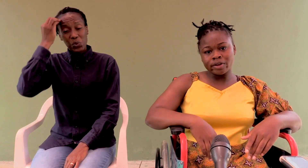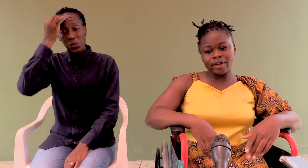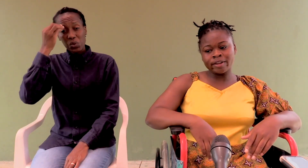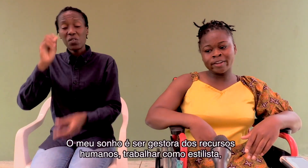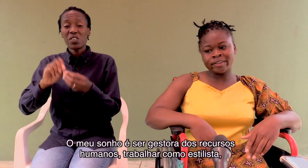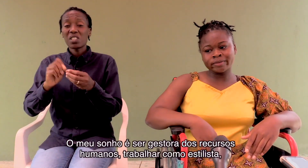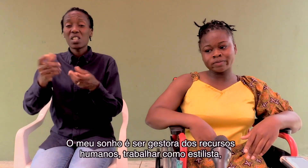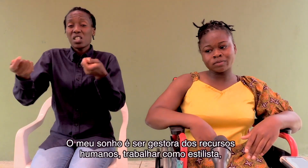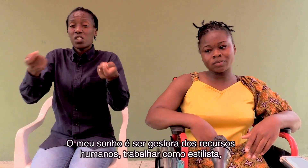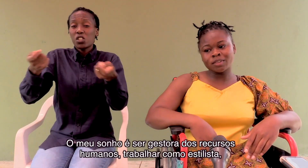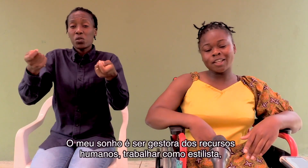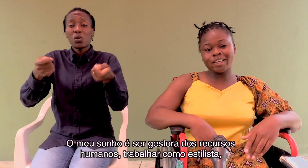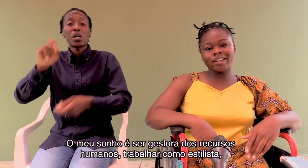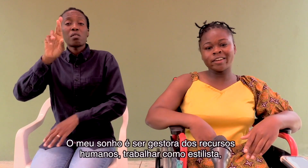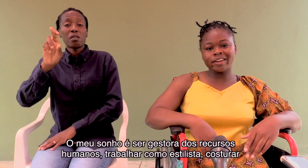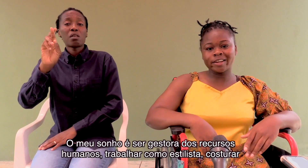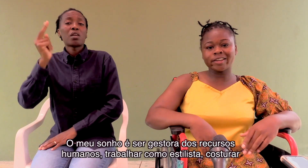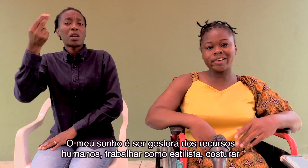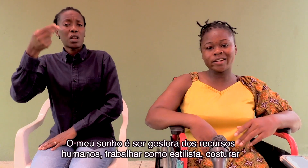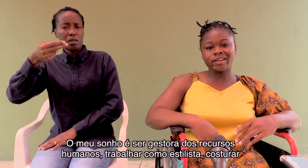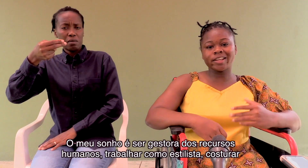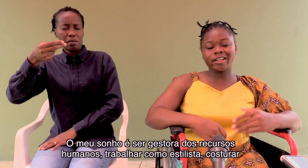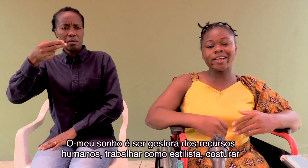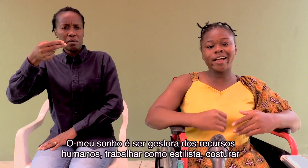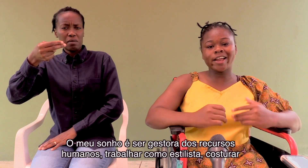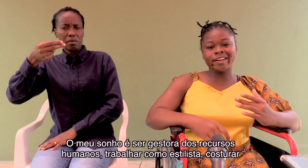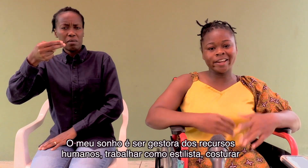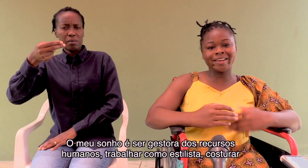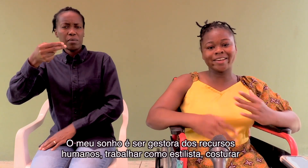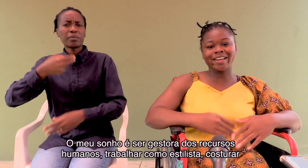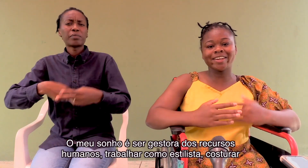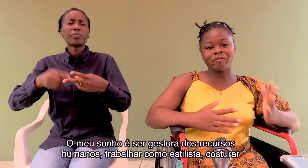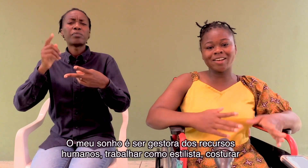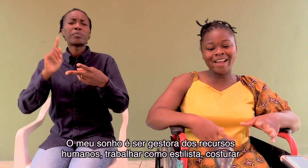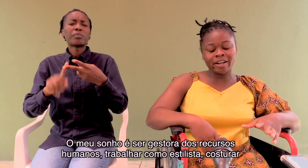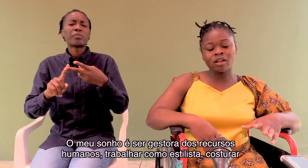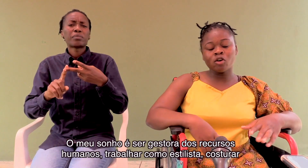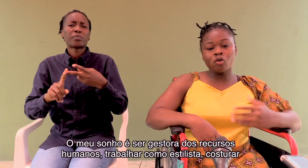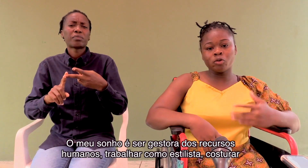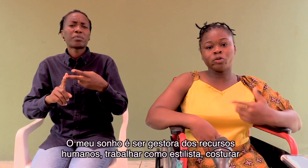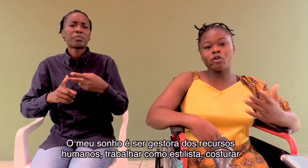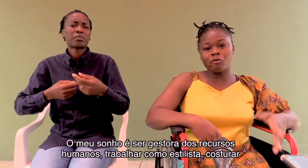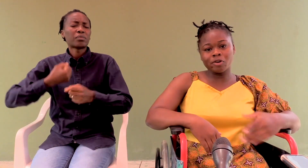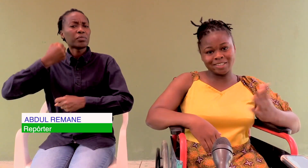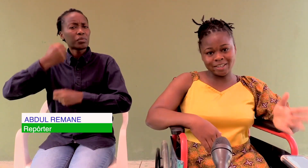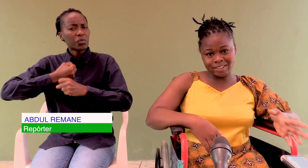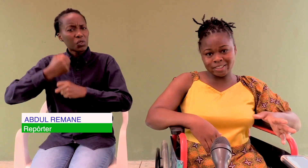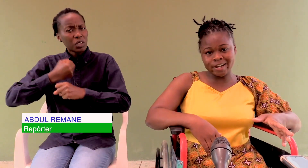O meu sonho é ser gestora de recursos humanos. Trabalhar como estilista. Trabalhar como estilista.